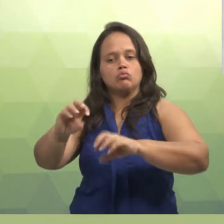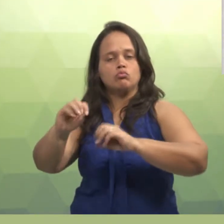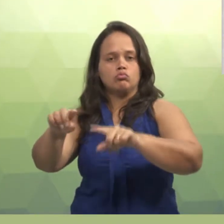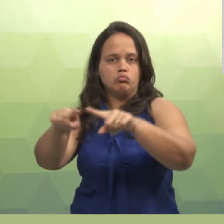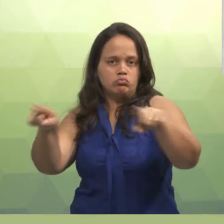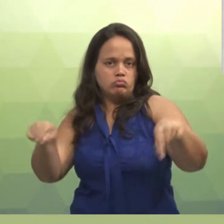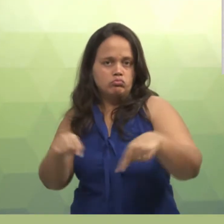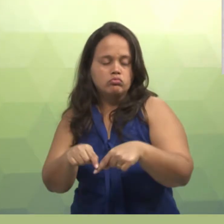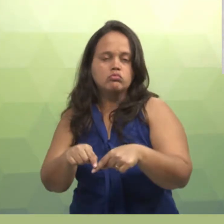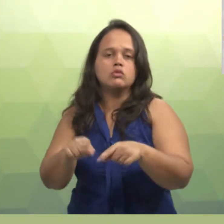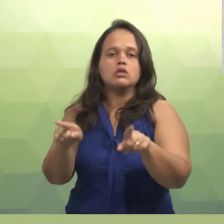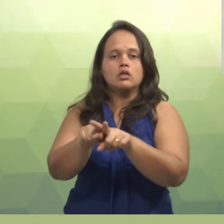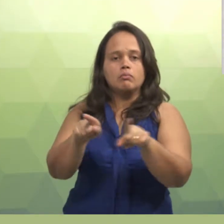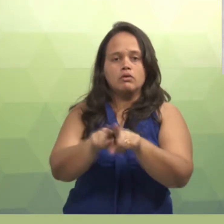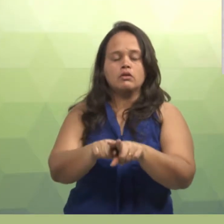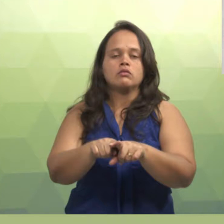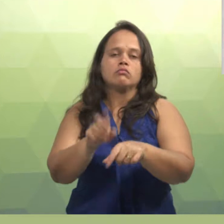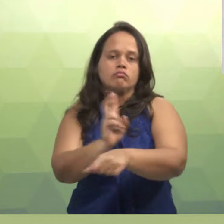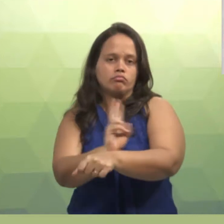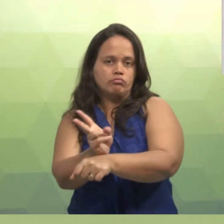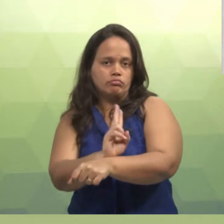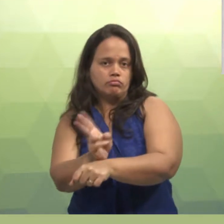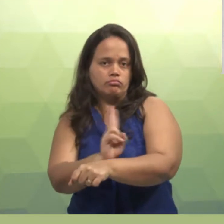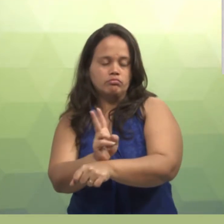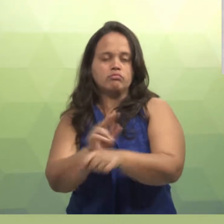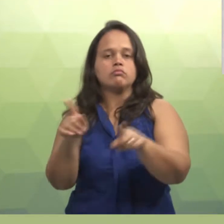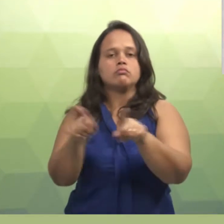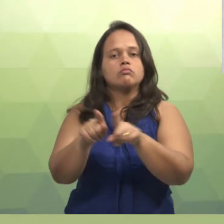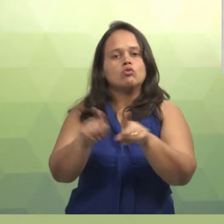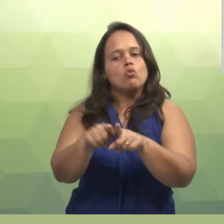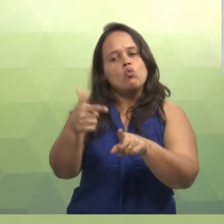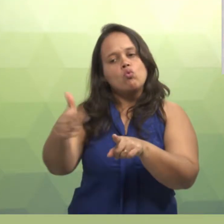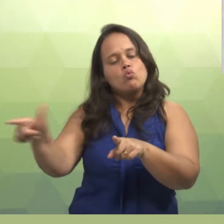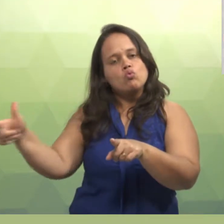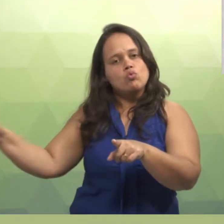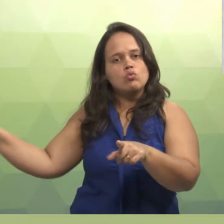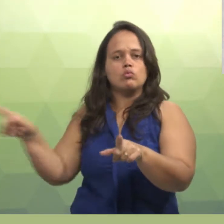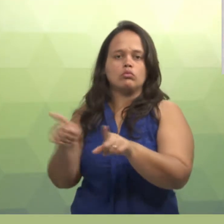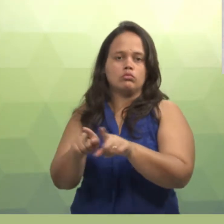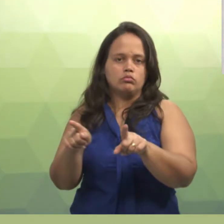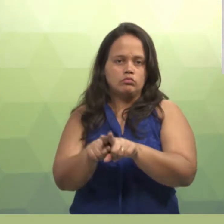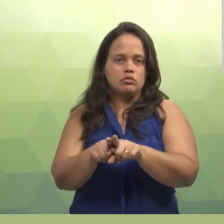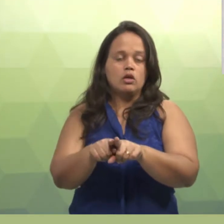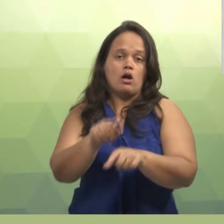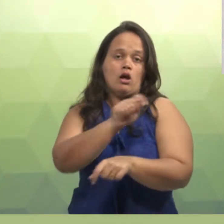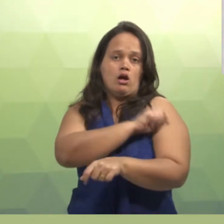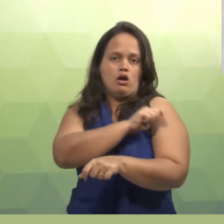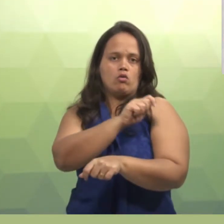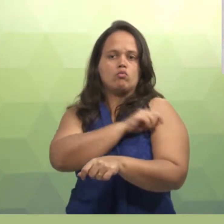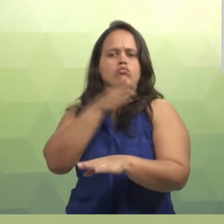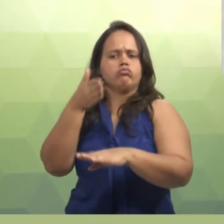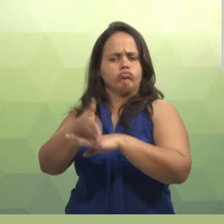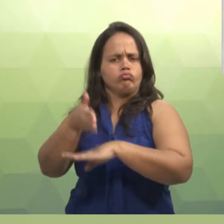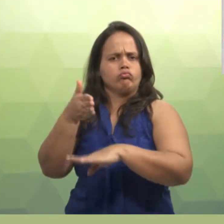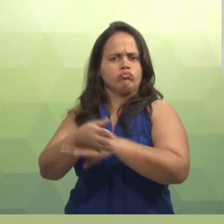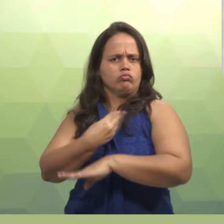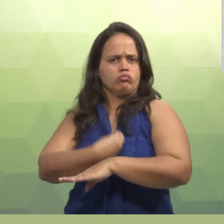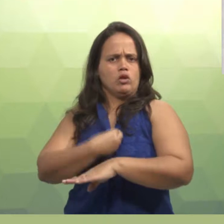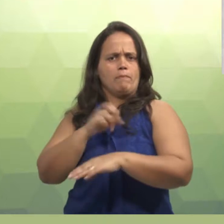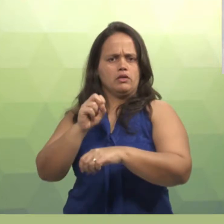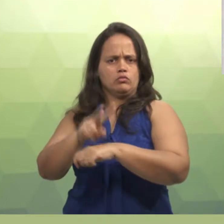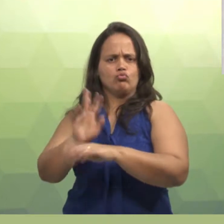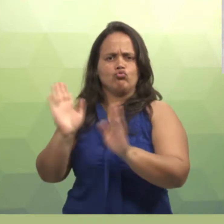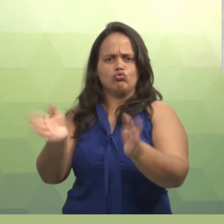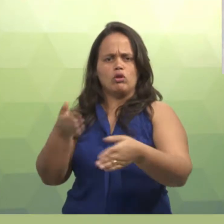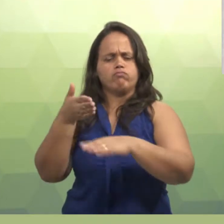educação básica e servidores das outras carreiras, alunos regularmente matriculados e frequentes no ensino médio